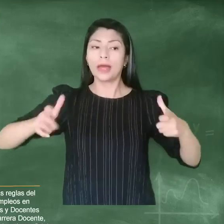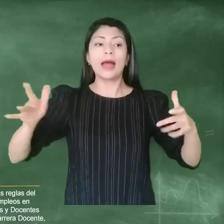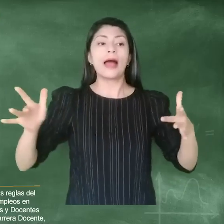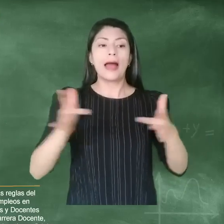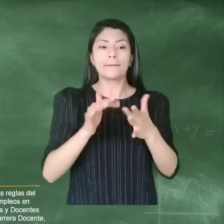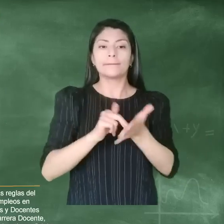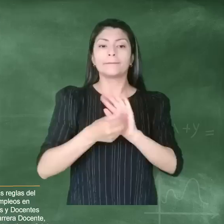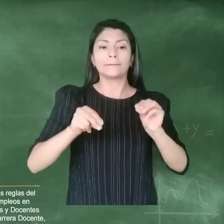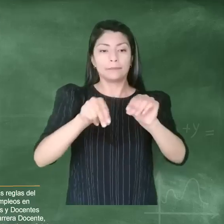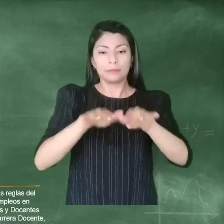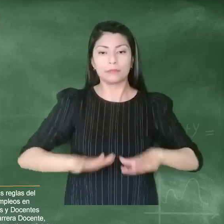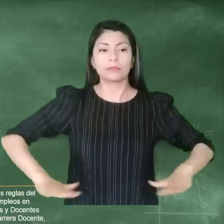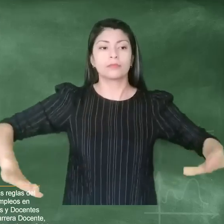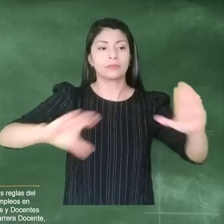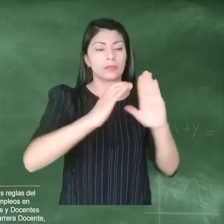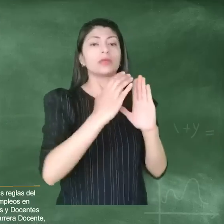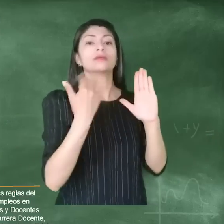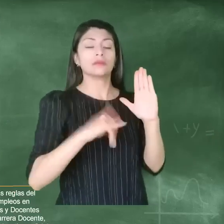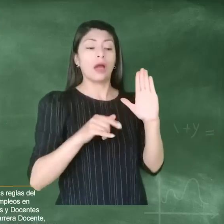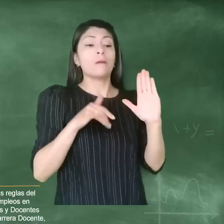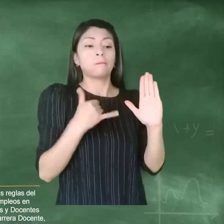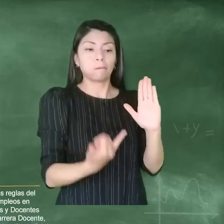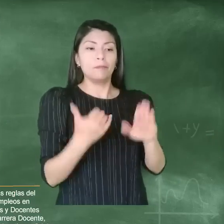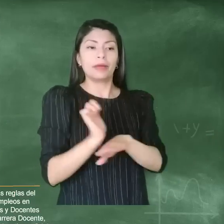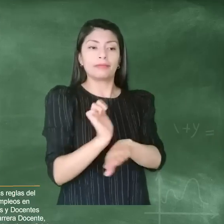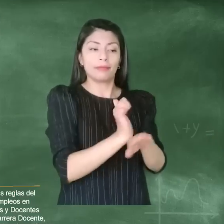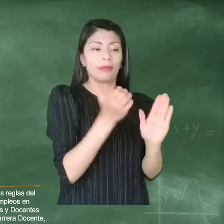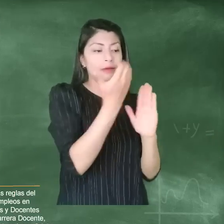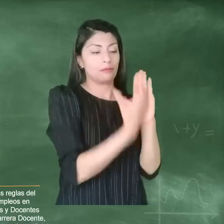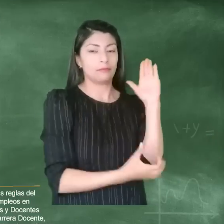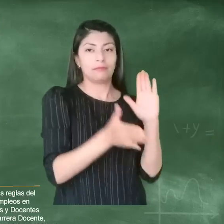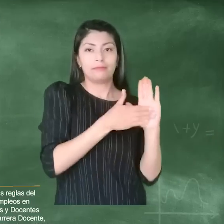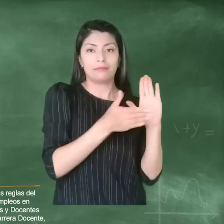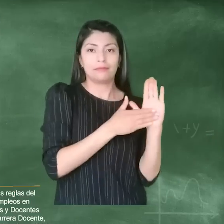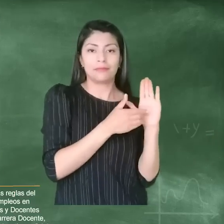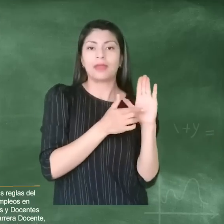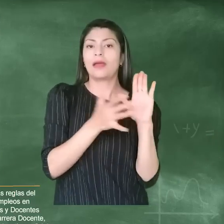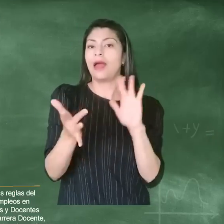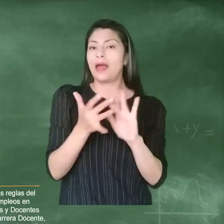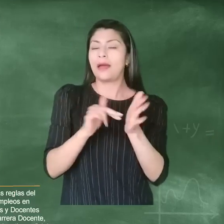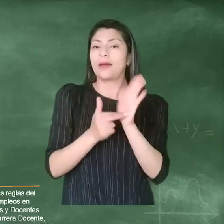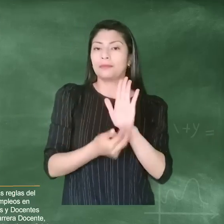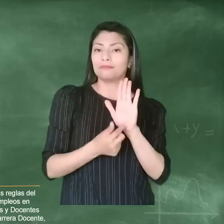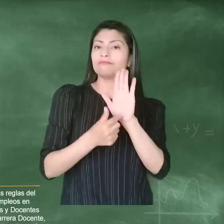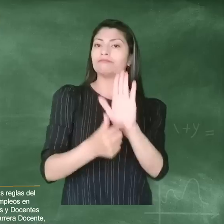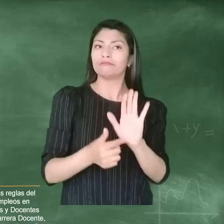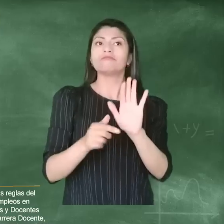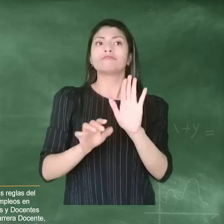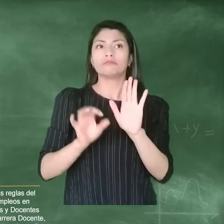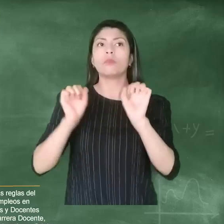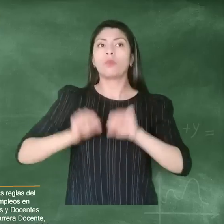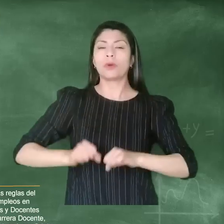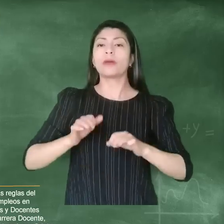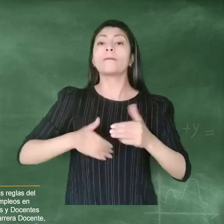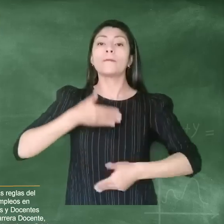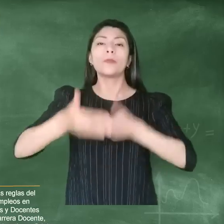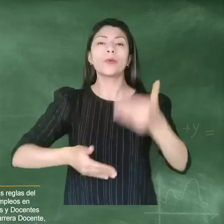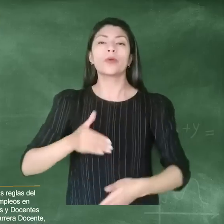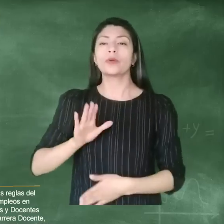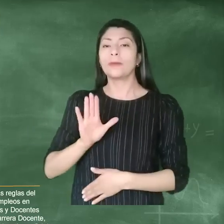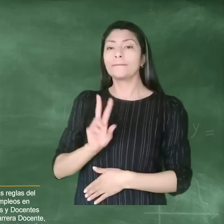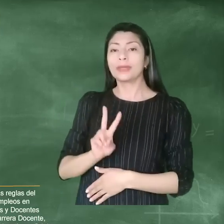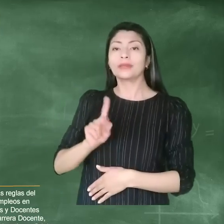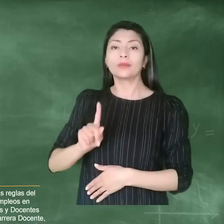población mayoritaria de la entidad territorial certificada en educación, que se identificará como proceso de selección